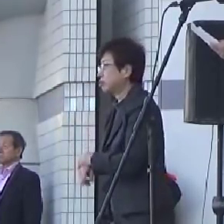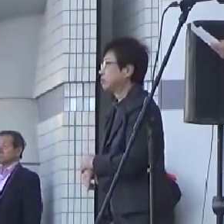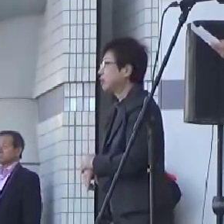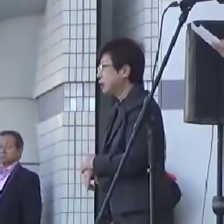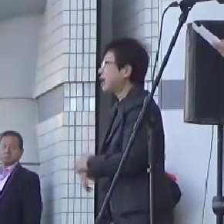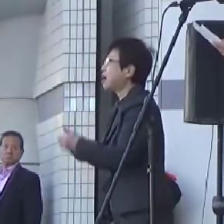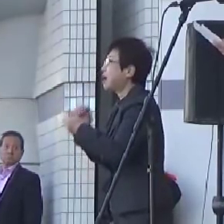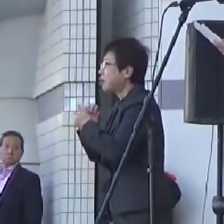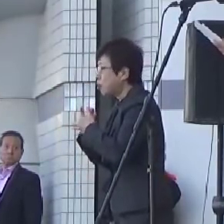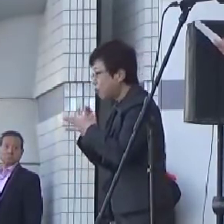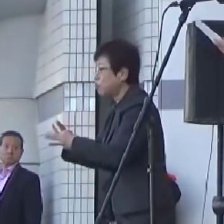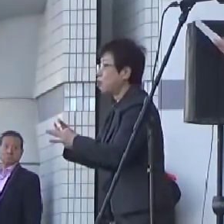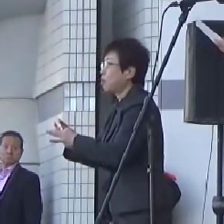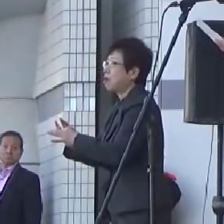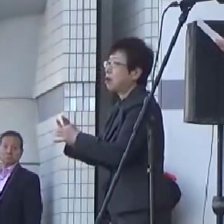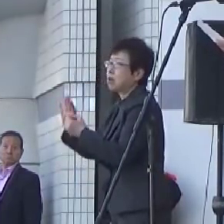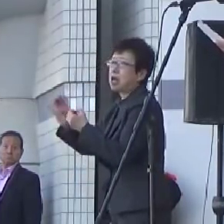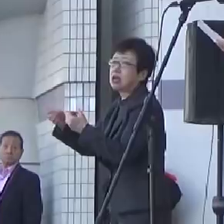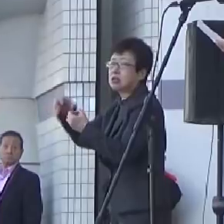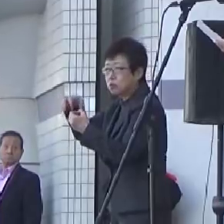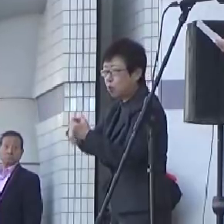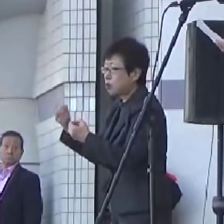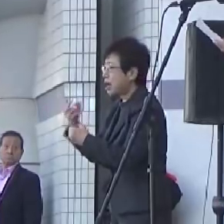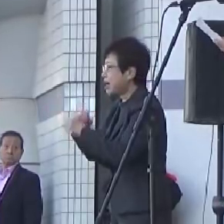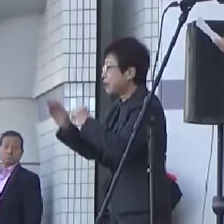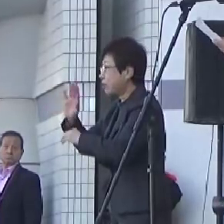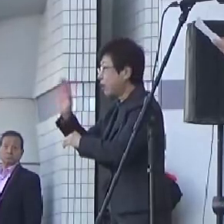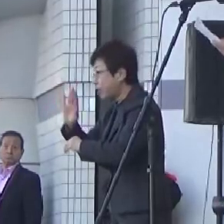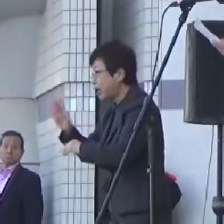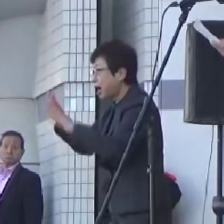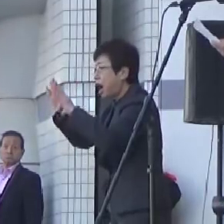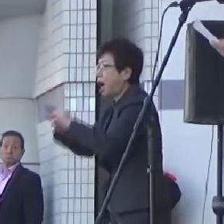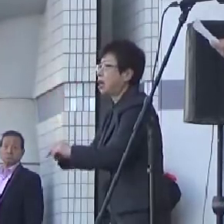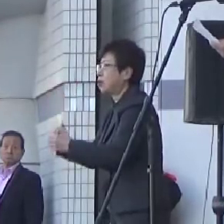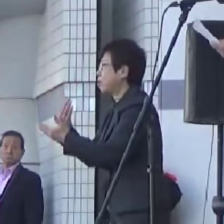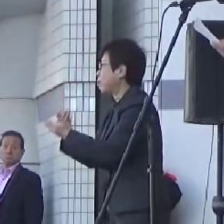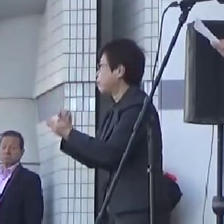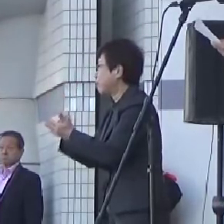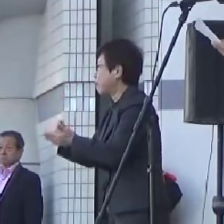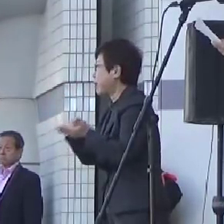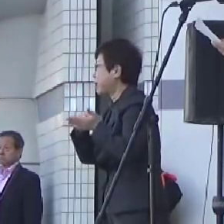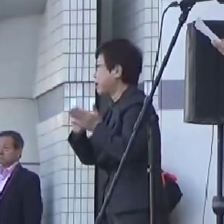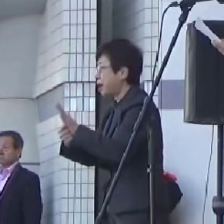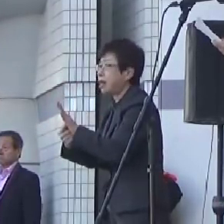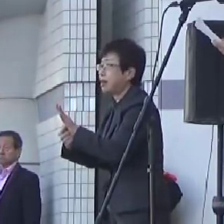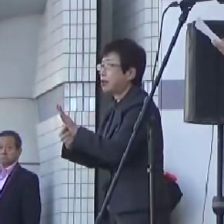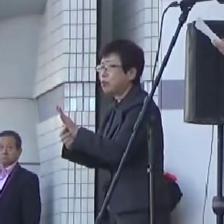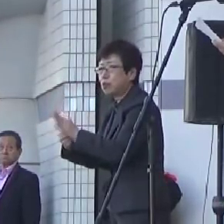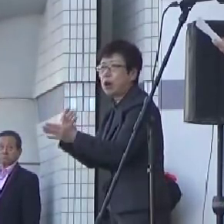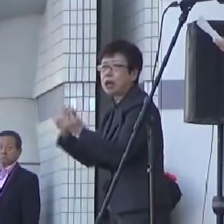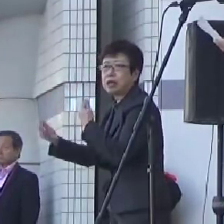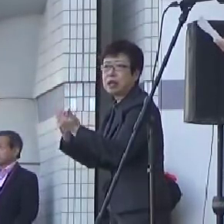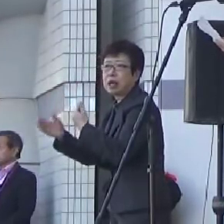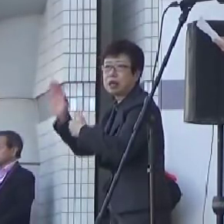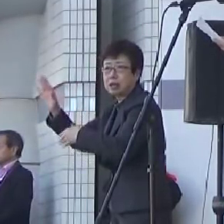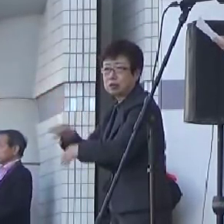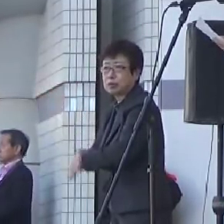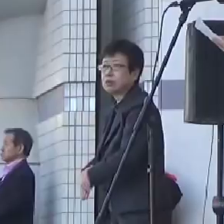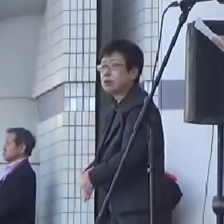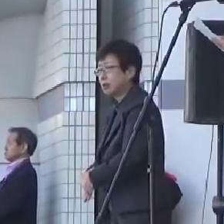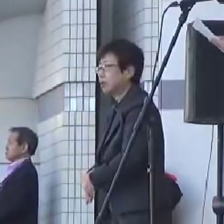そ原発の再稼働よりも廃炉が強く求められていることは明らかなのです